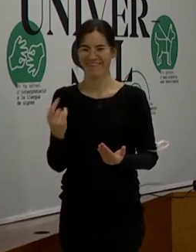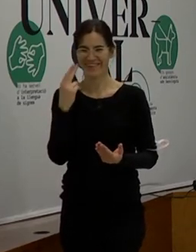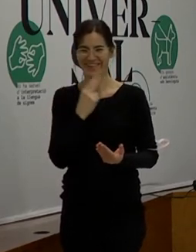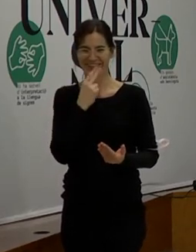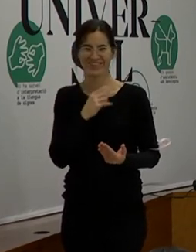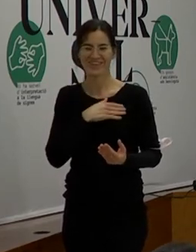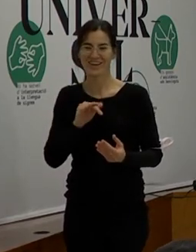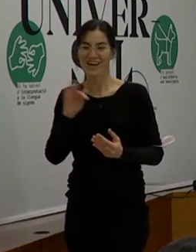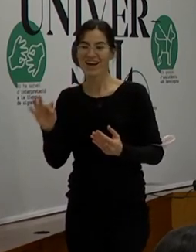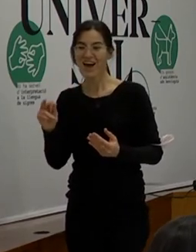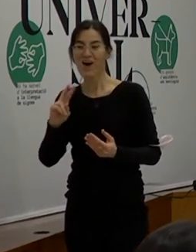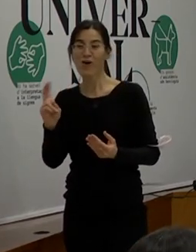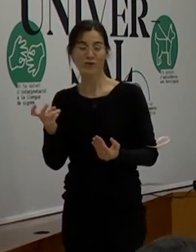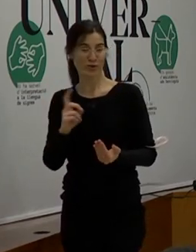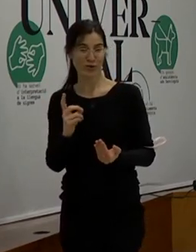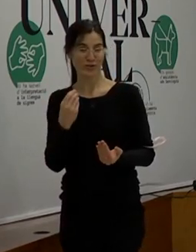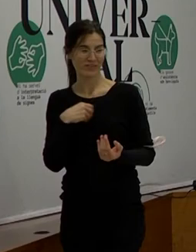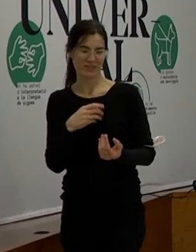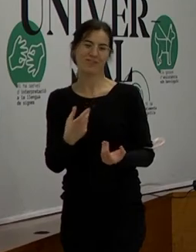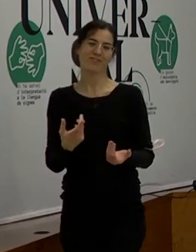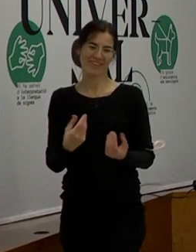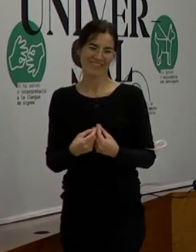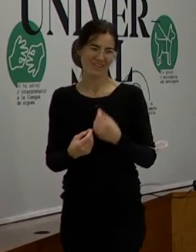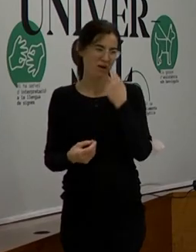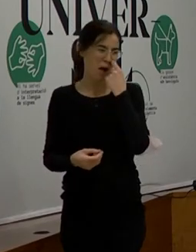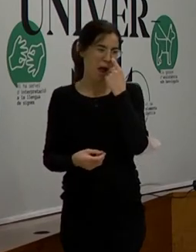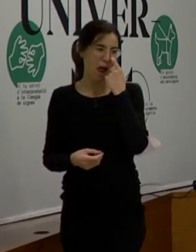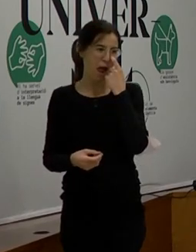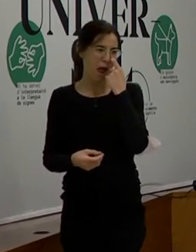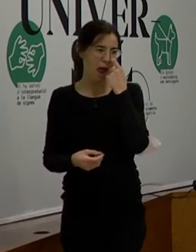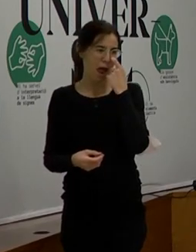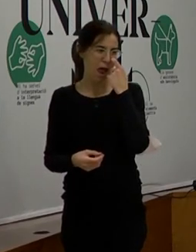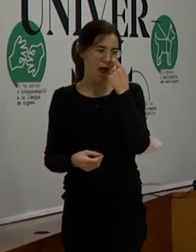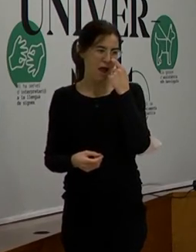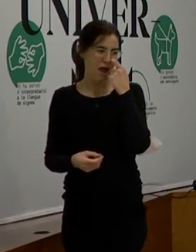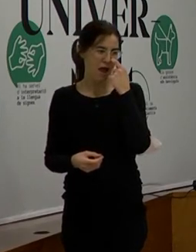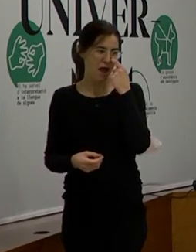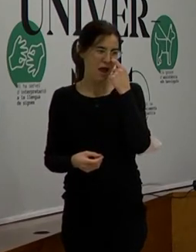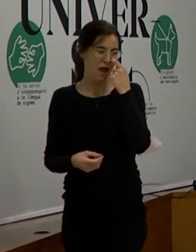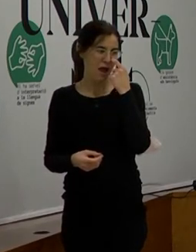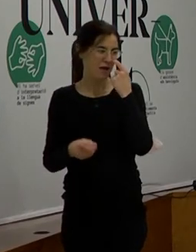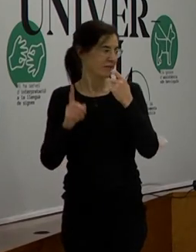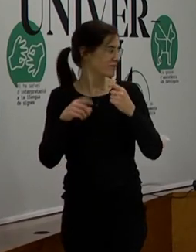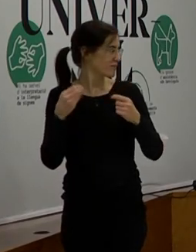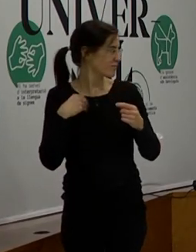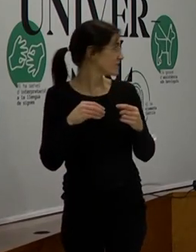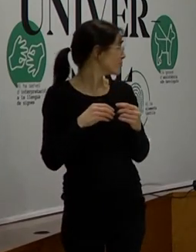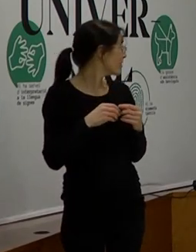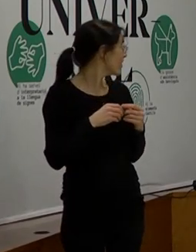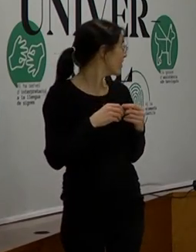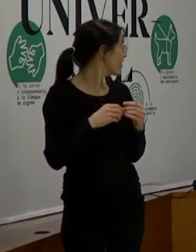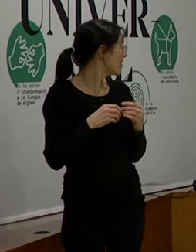puesto luego, no, l'han dejado, Tenaços, no? Y además, vigila que el contradirección está bajito para que... He